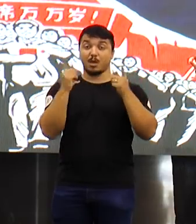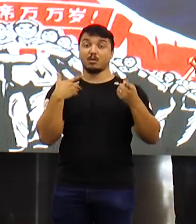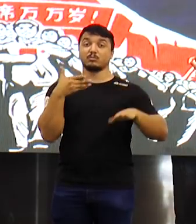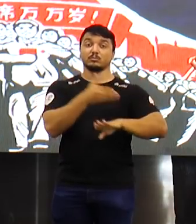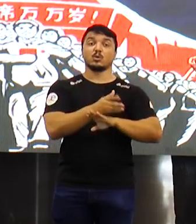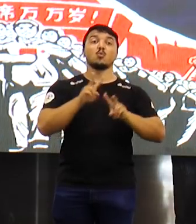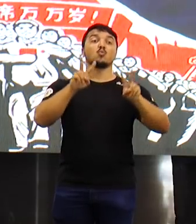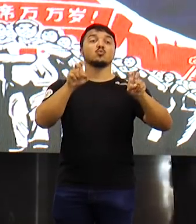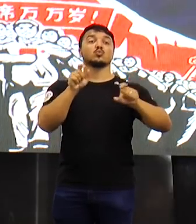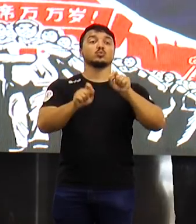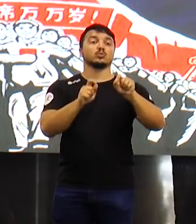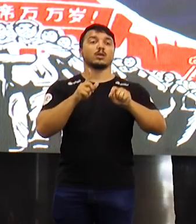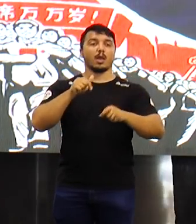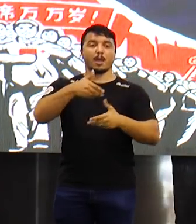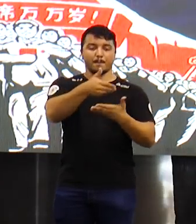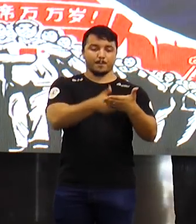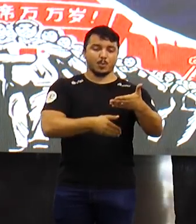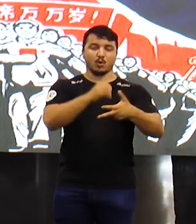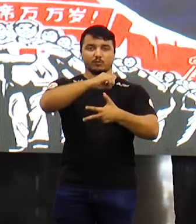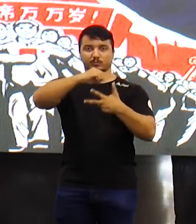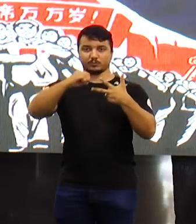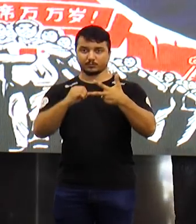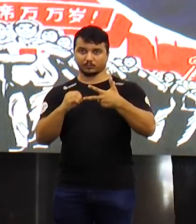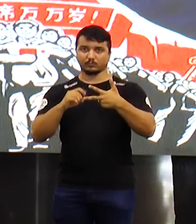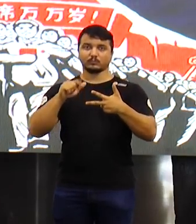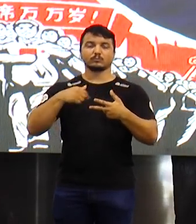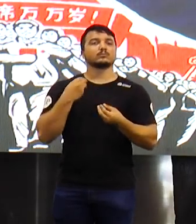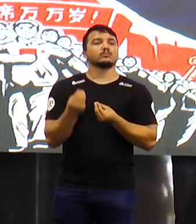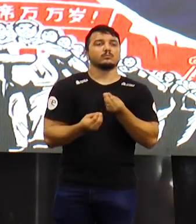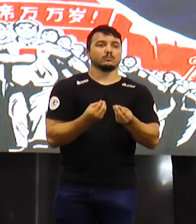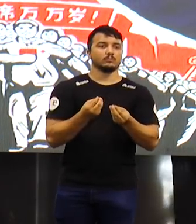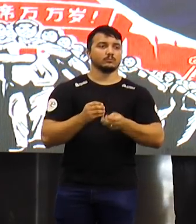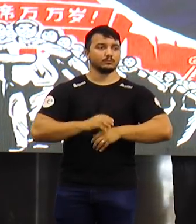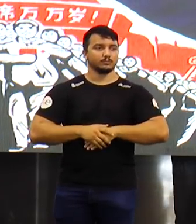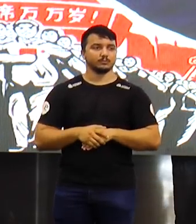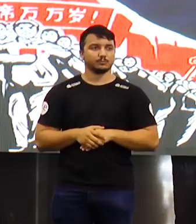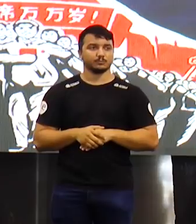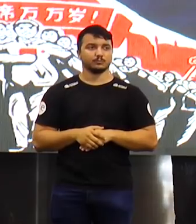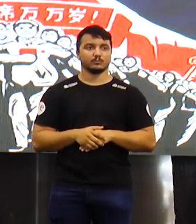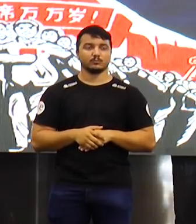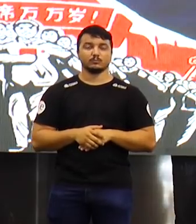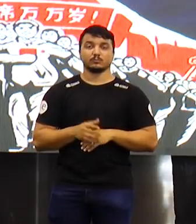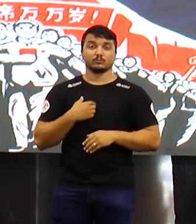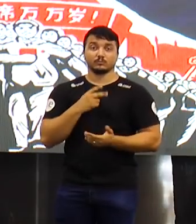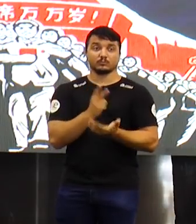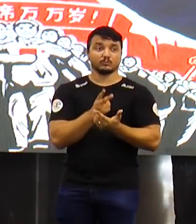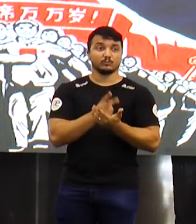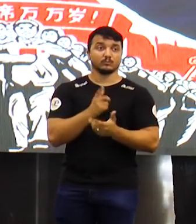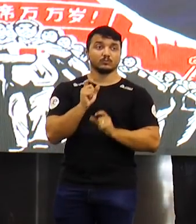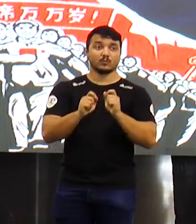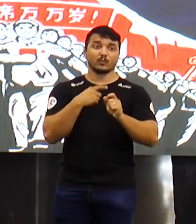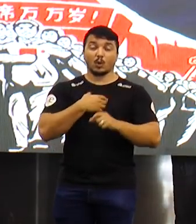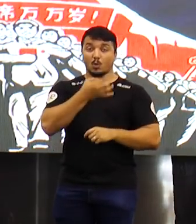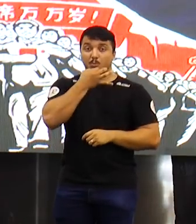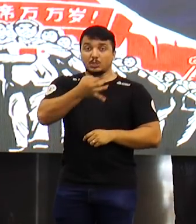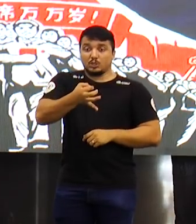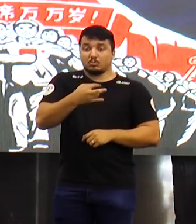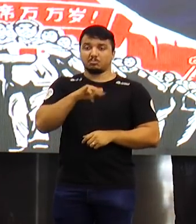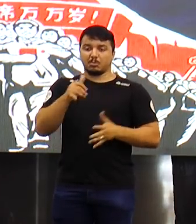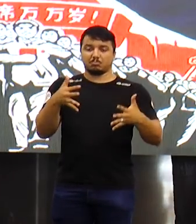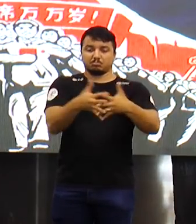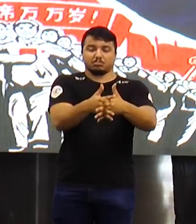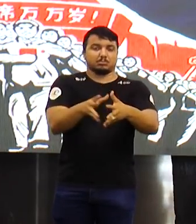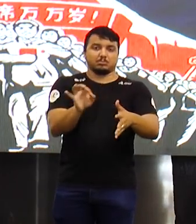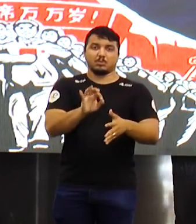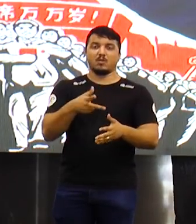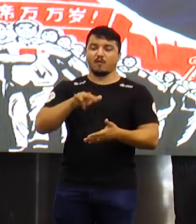para trabalhar o quê? A prova e como é que as provas podem ser abordadas. Sim, é como eu sempre costumo dizer, a minha opinião não vai cair